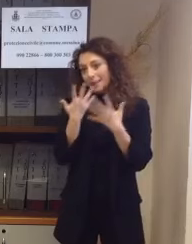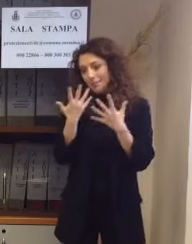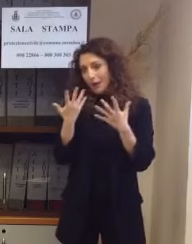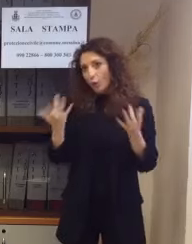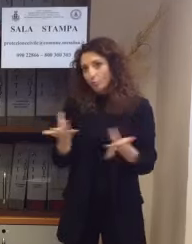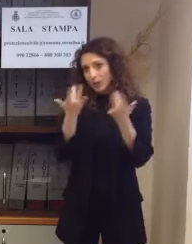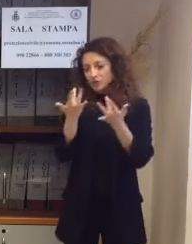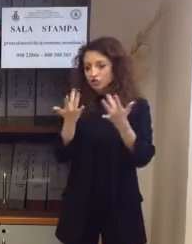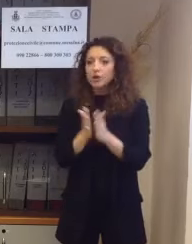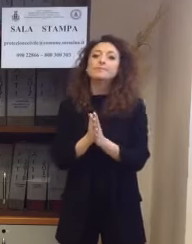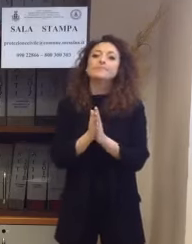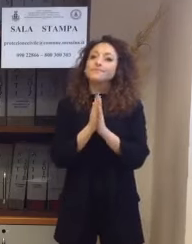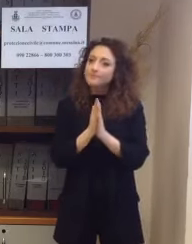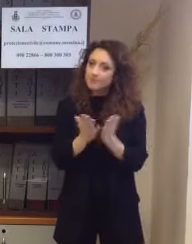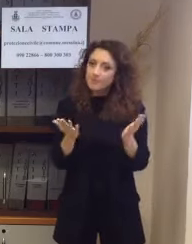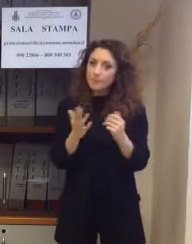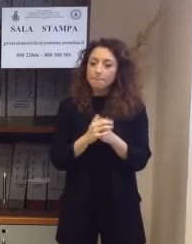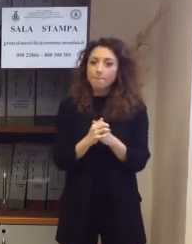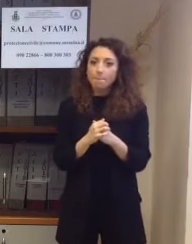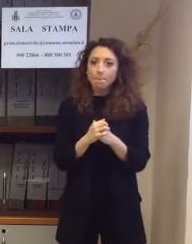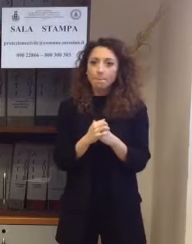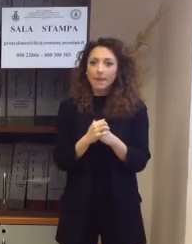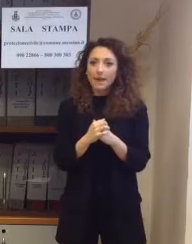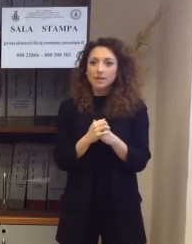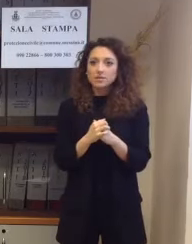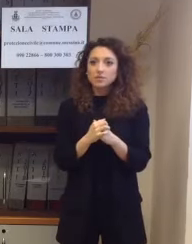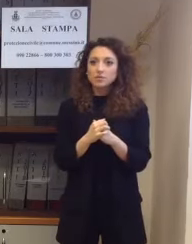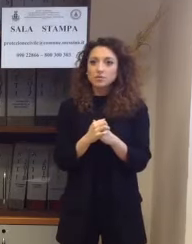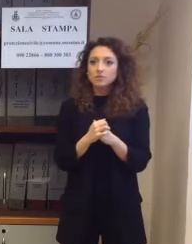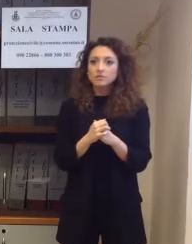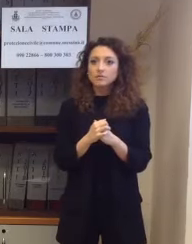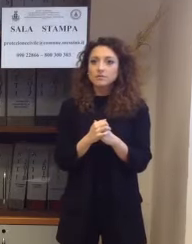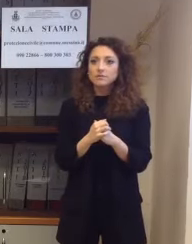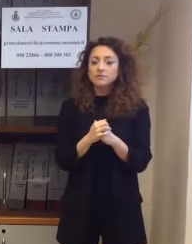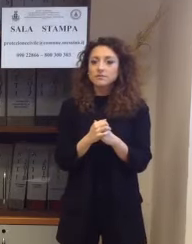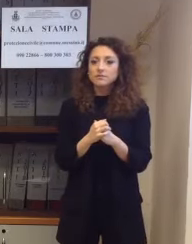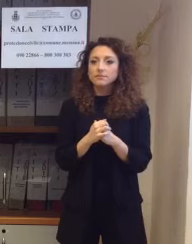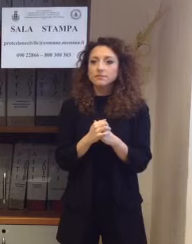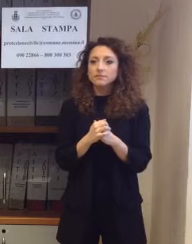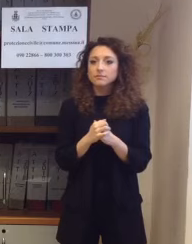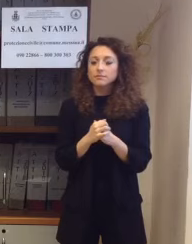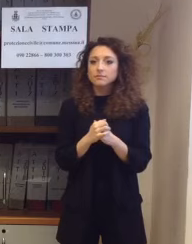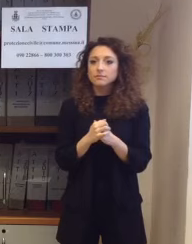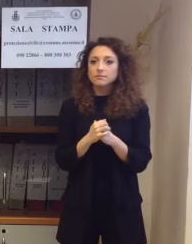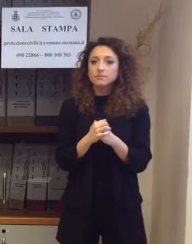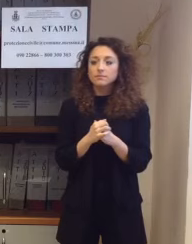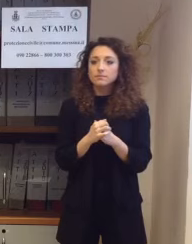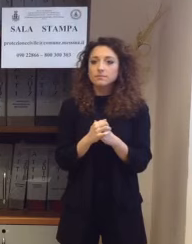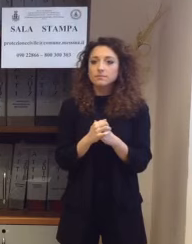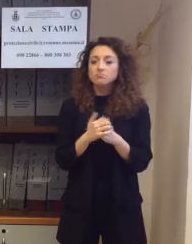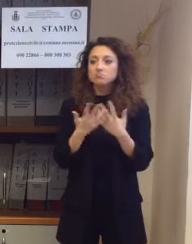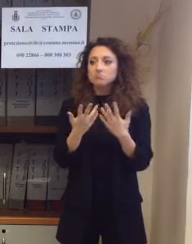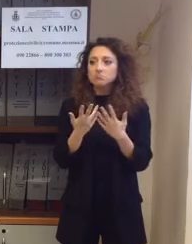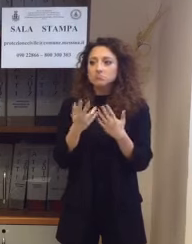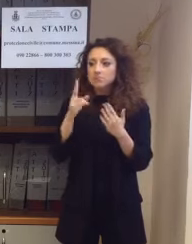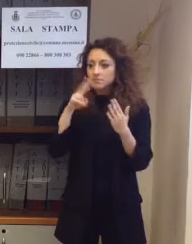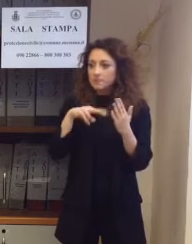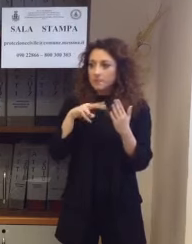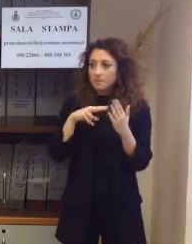allora vediamo di leggere questo breve, questo quello breve, quello là